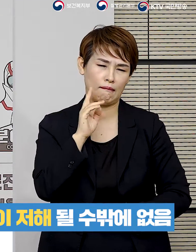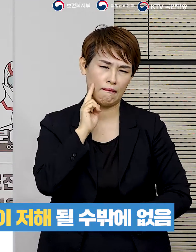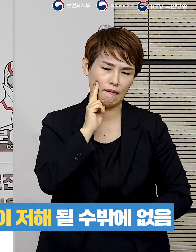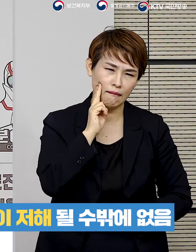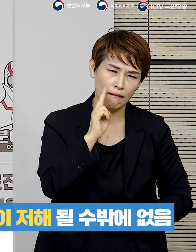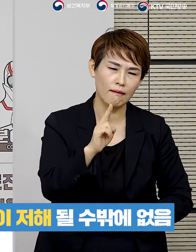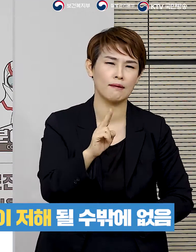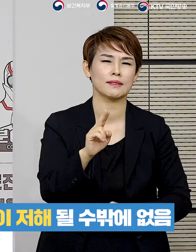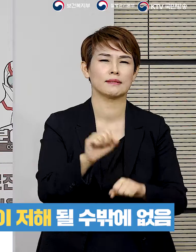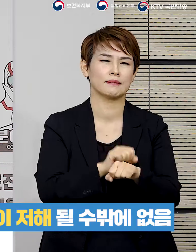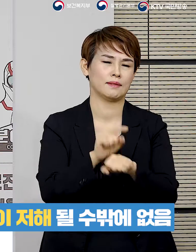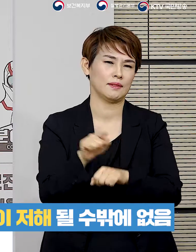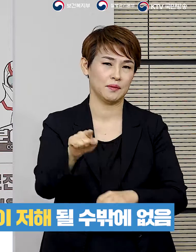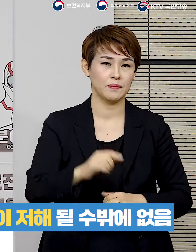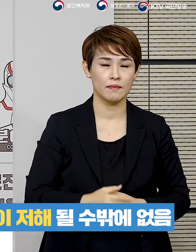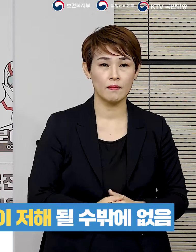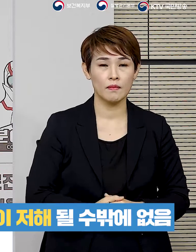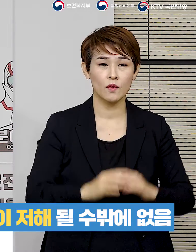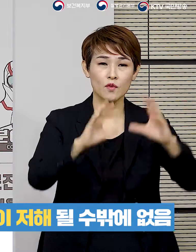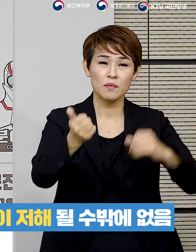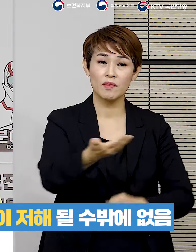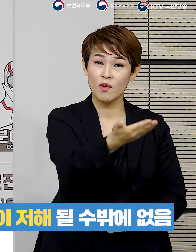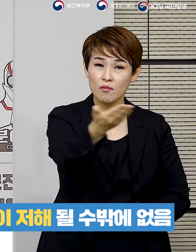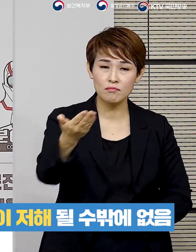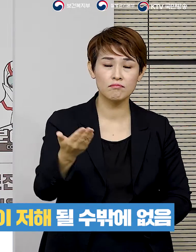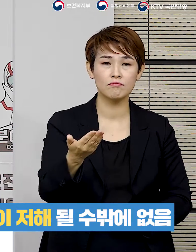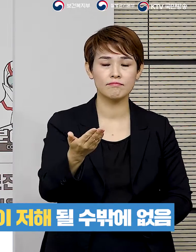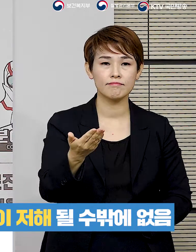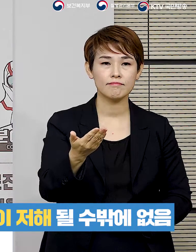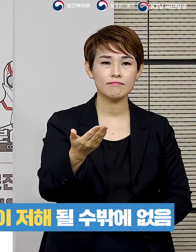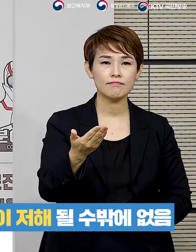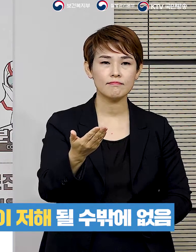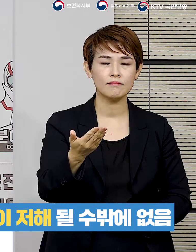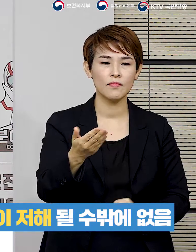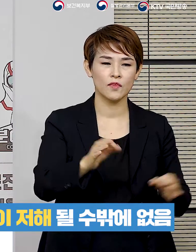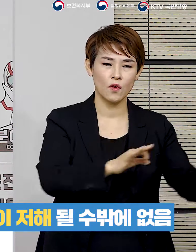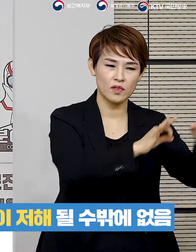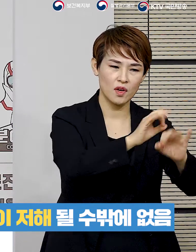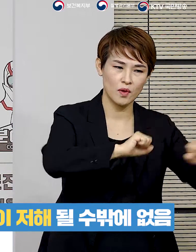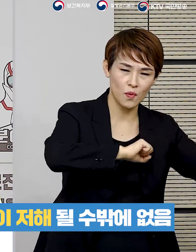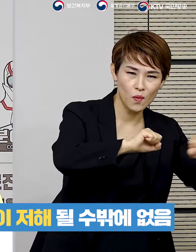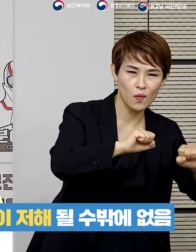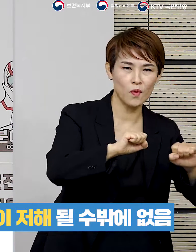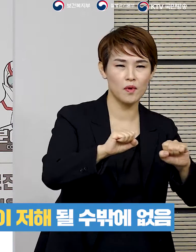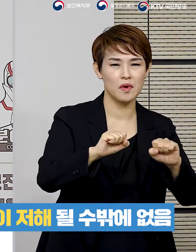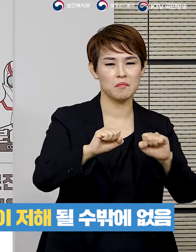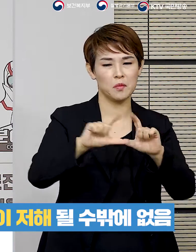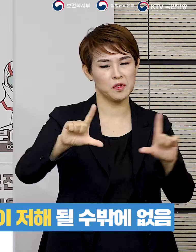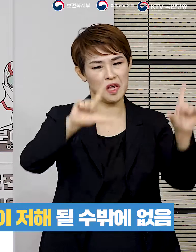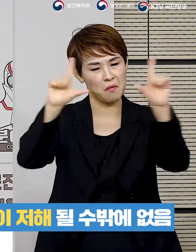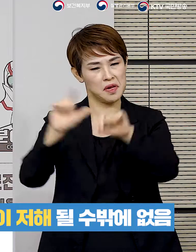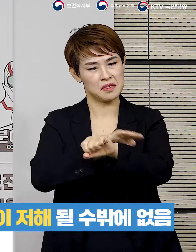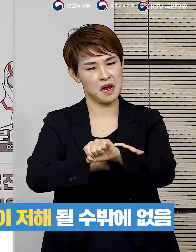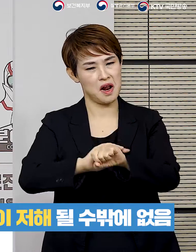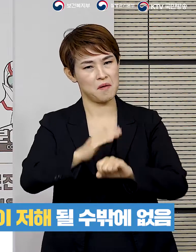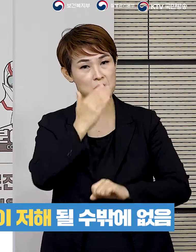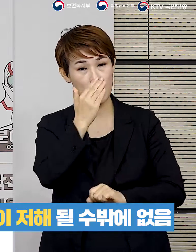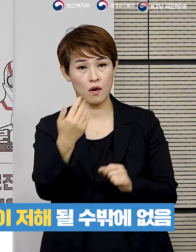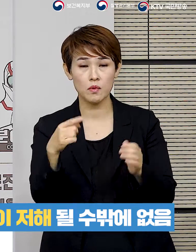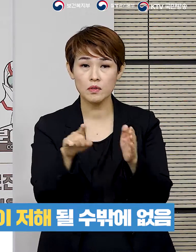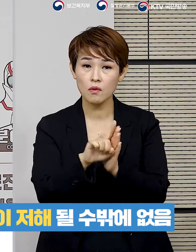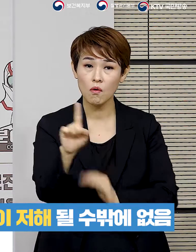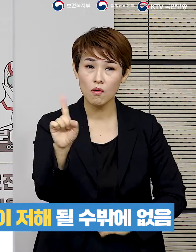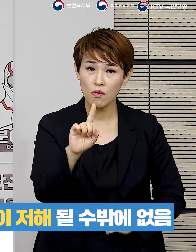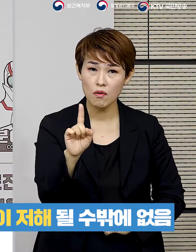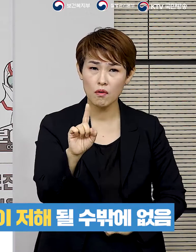질병의 고약한 특성입니다. 국민 여러분들께서 일상이나 경제 활동을